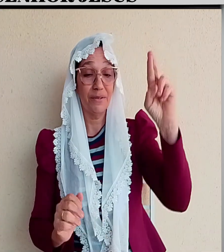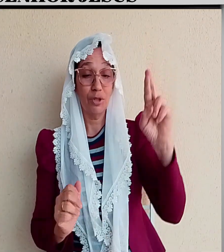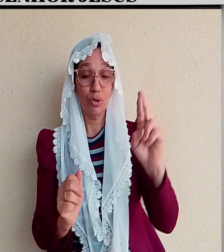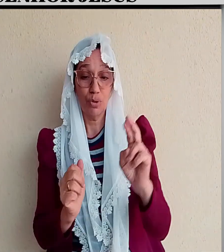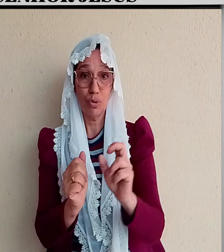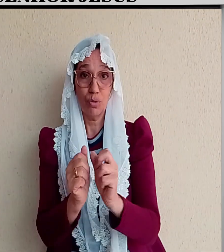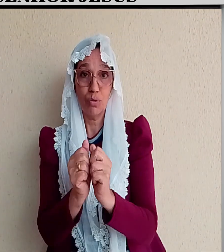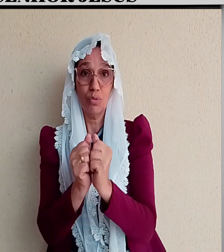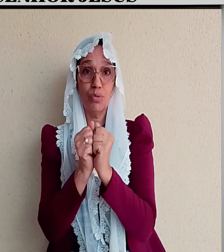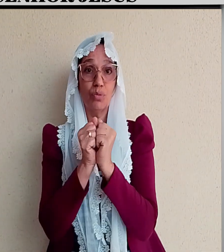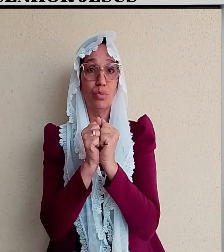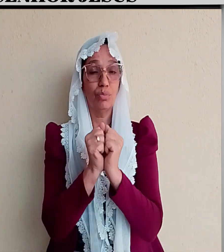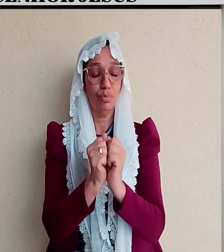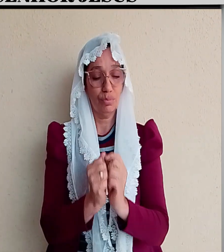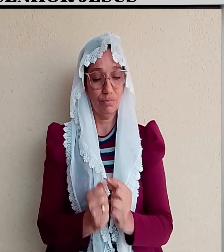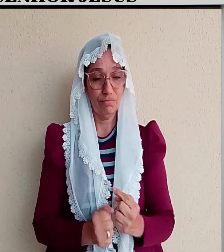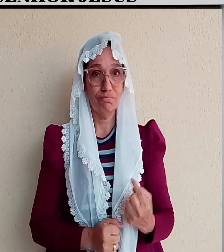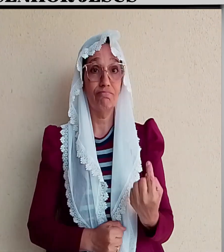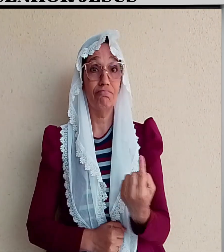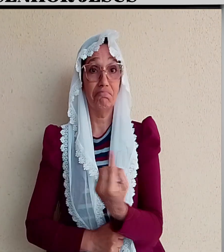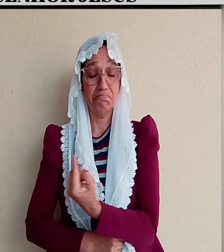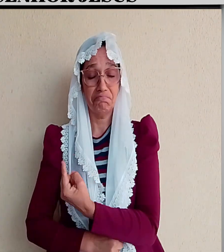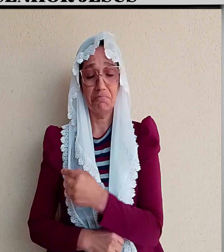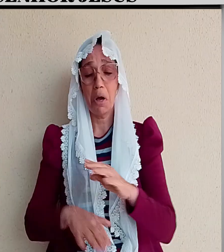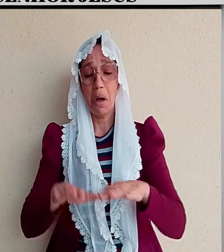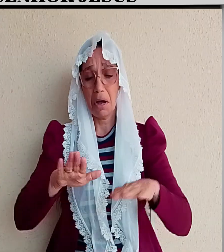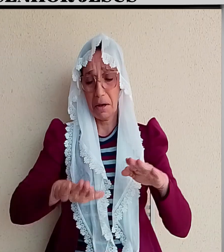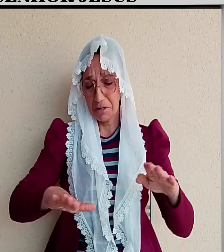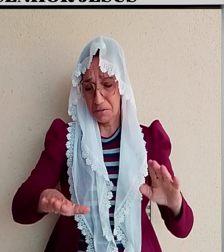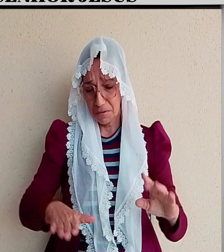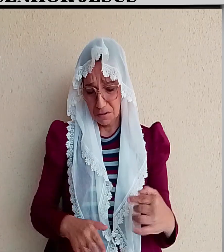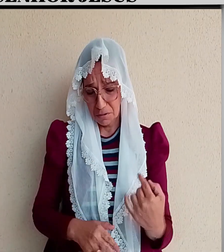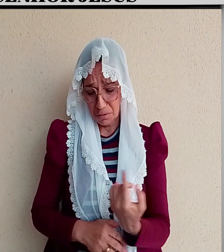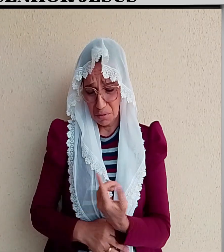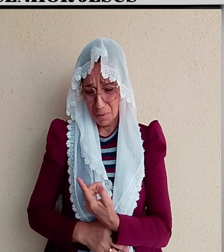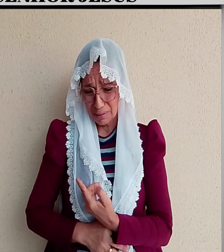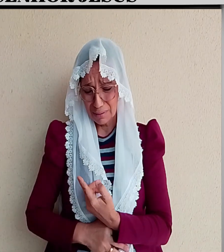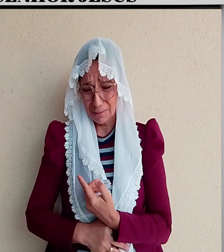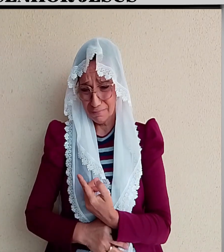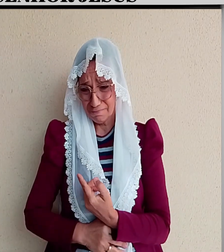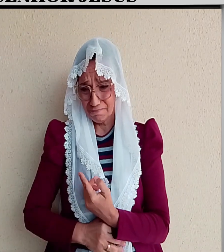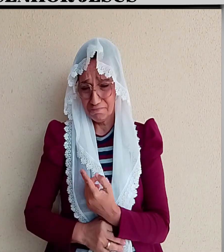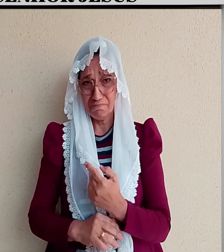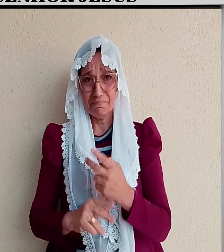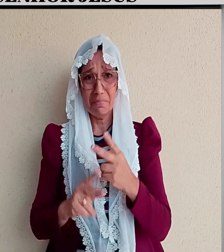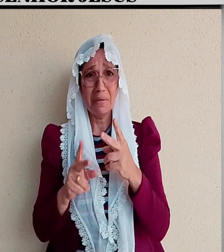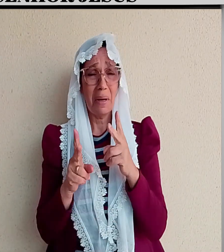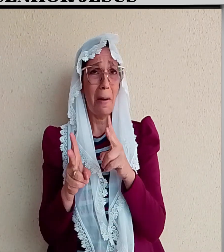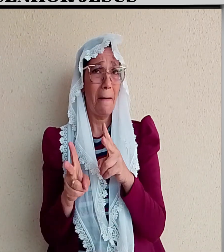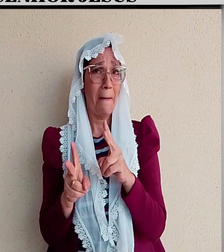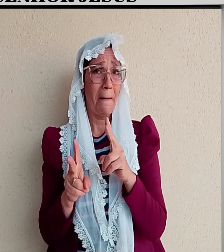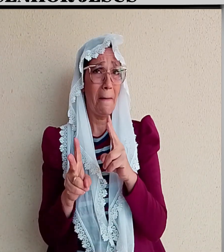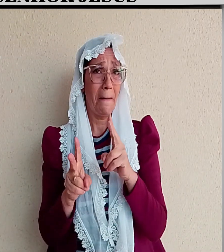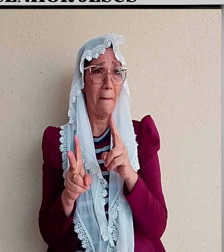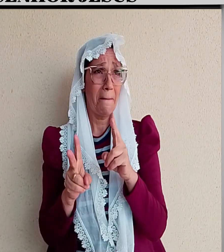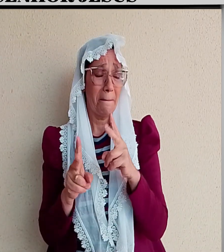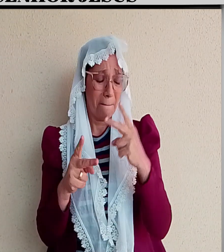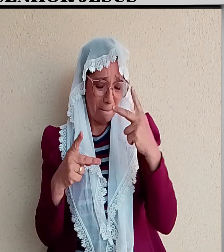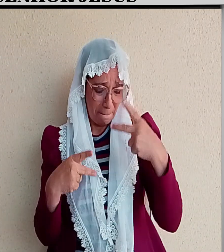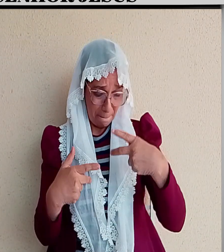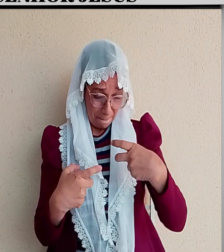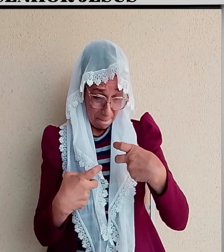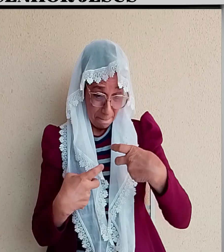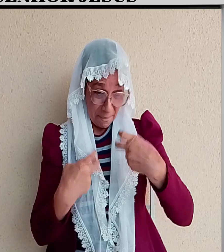Por mais que nós olhamos pelas nossas condições, procuramos alguma condição para estar aqui, mas nunca